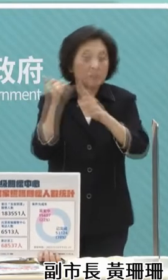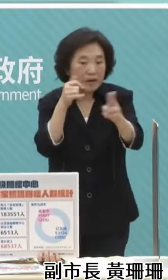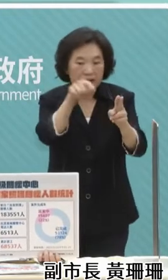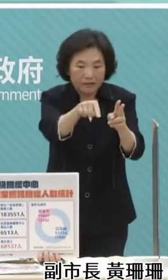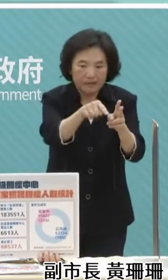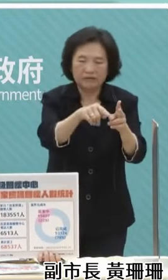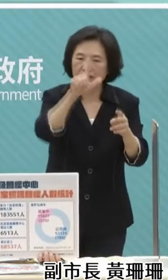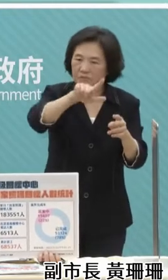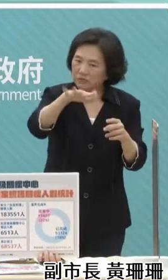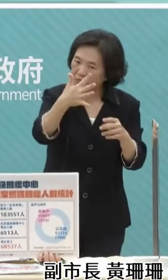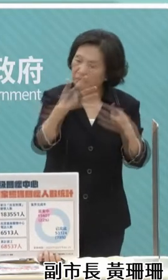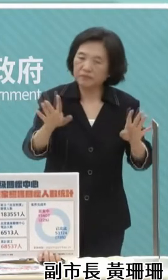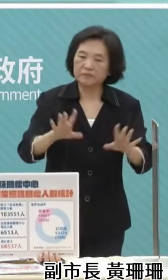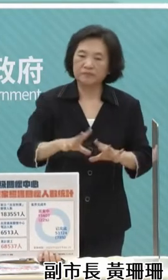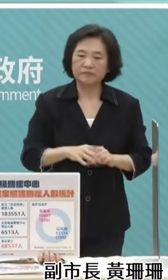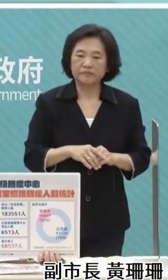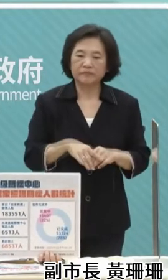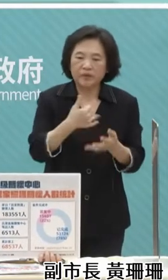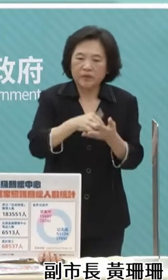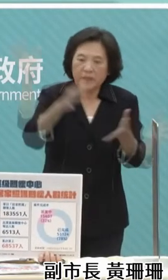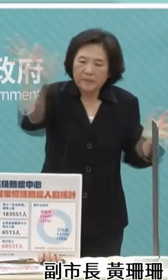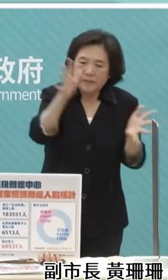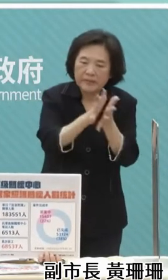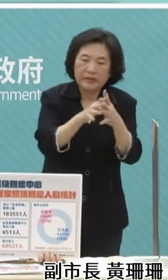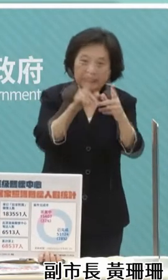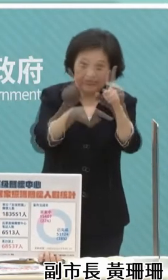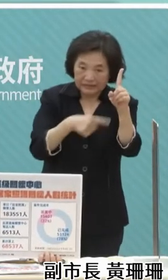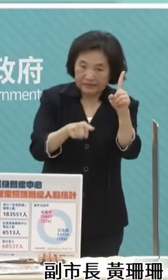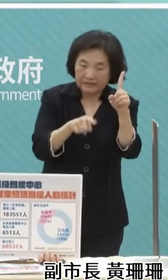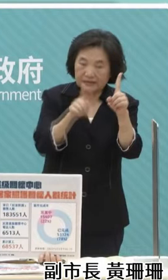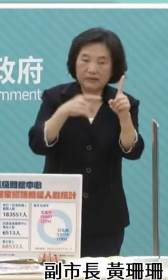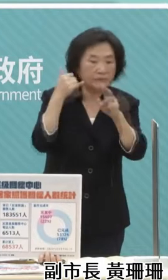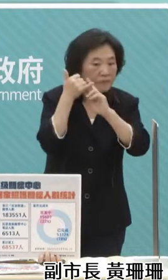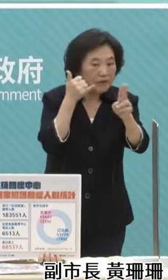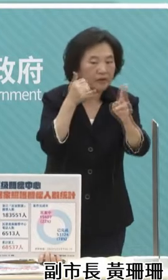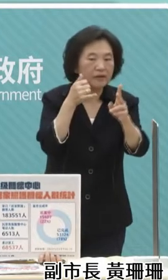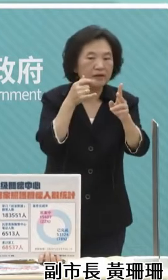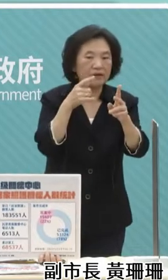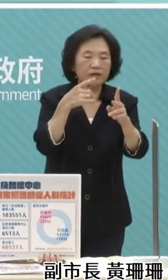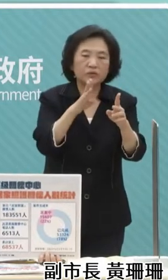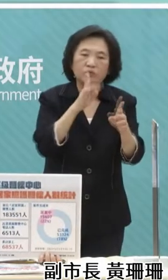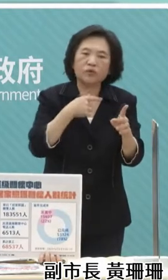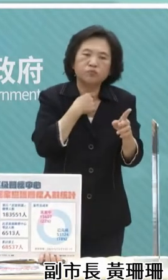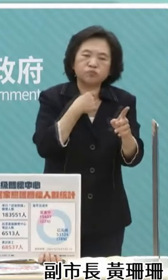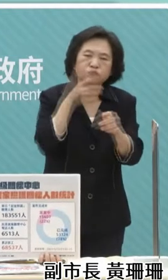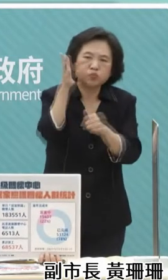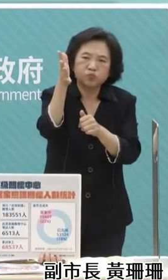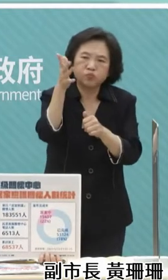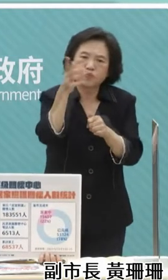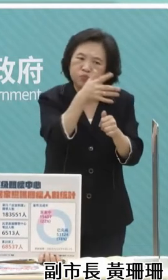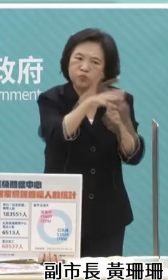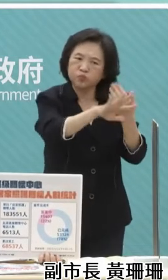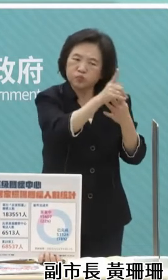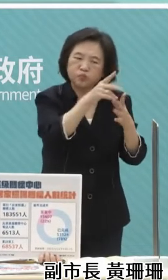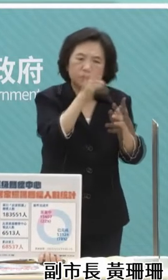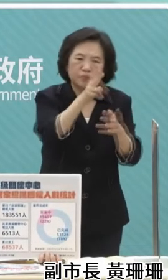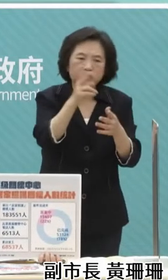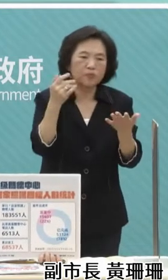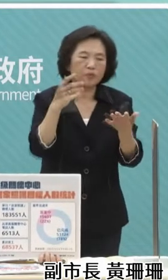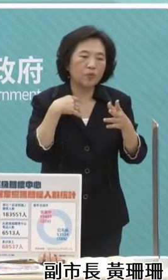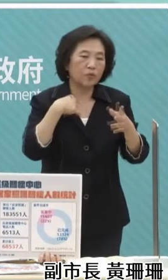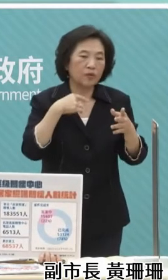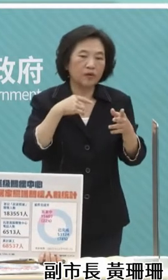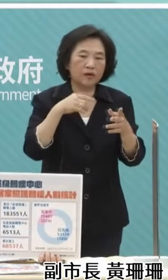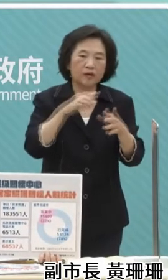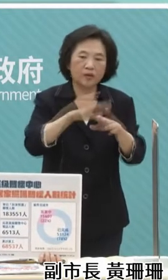来的有6000多通，那累计的案件就是每一个人他打电话进来或者是我们需要做相关的派工的部分，就是我们